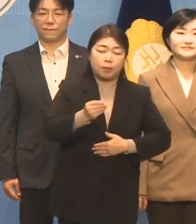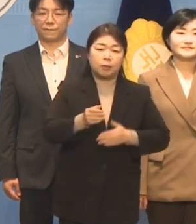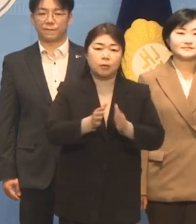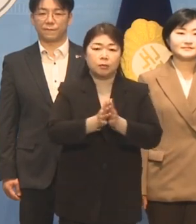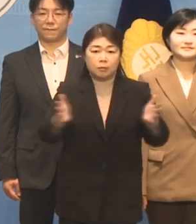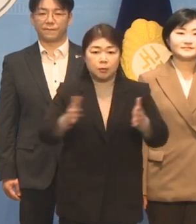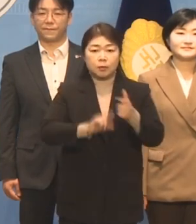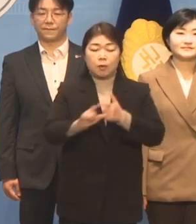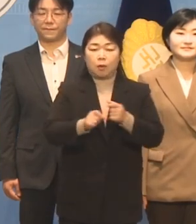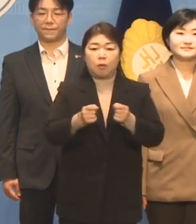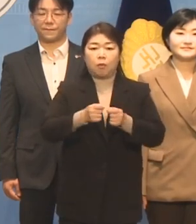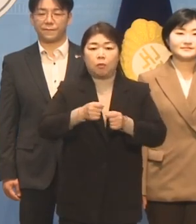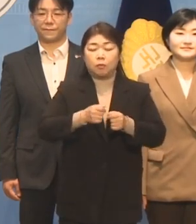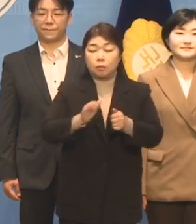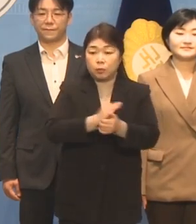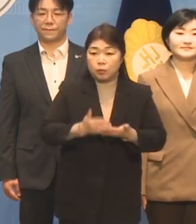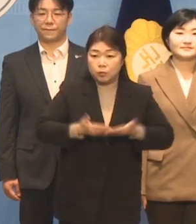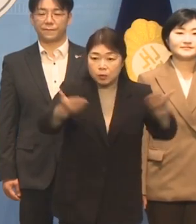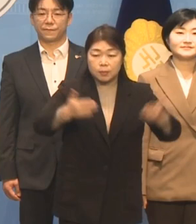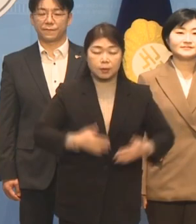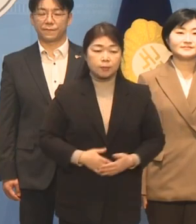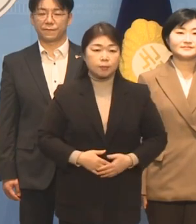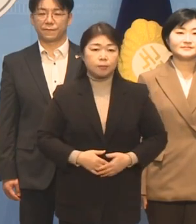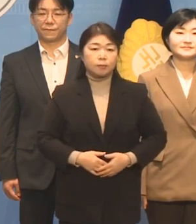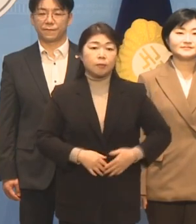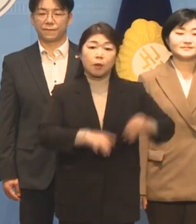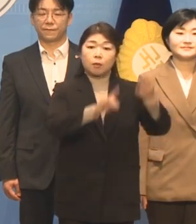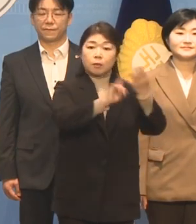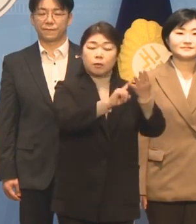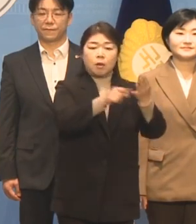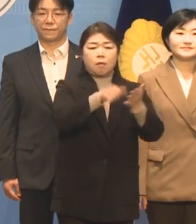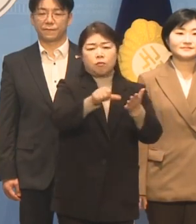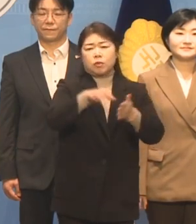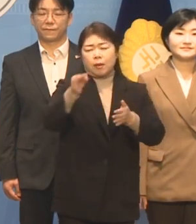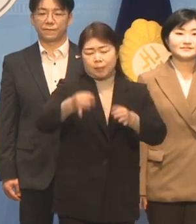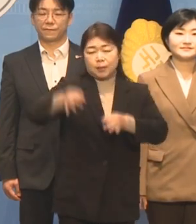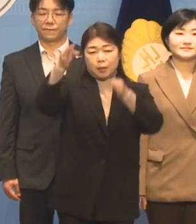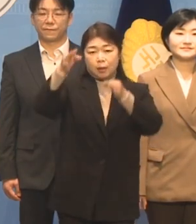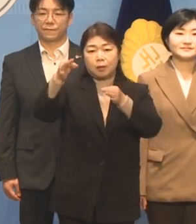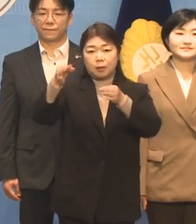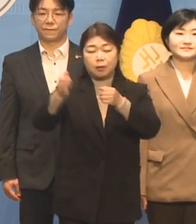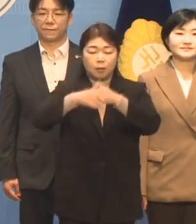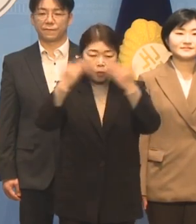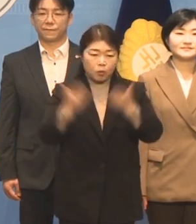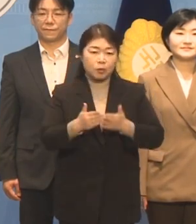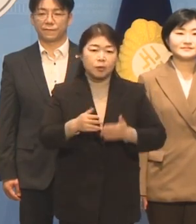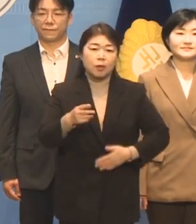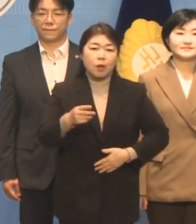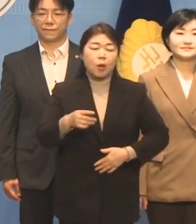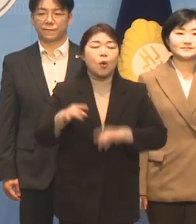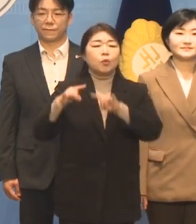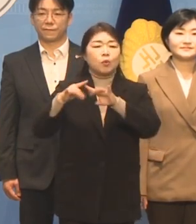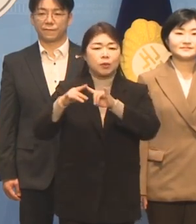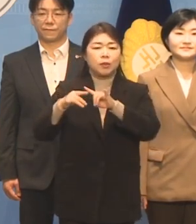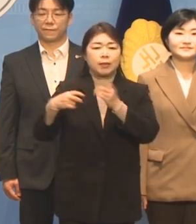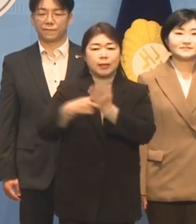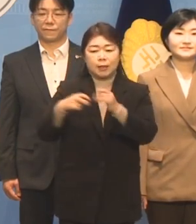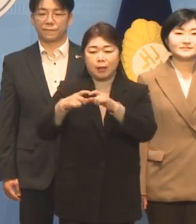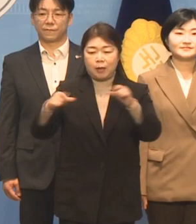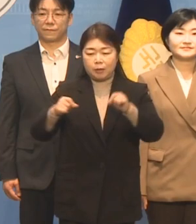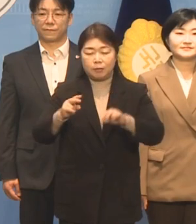넷, 고물가 시대 모두의 티켓과 모두의 통신을 지급하겠습니다.